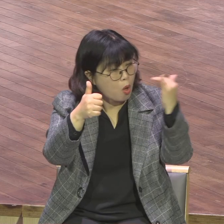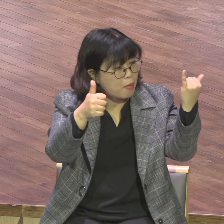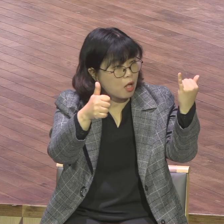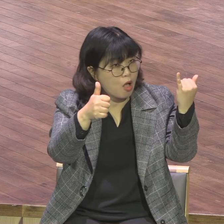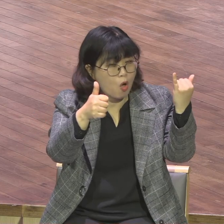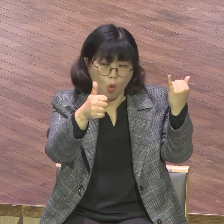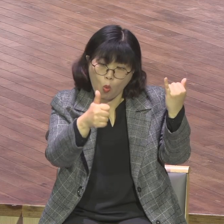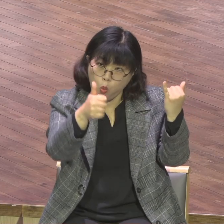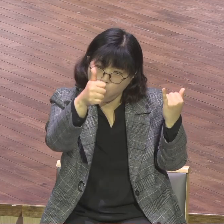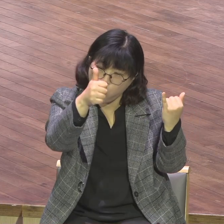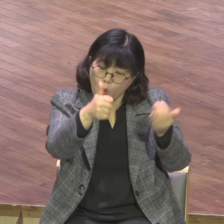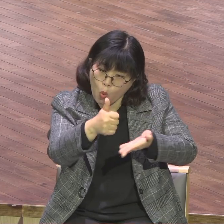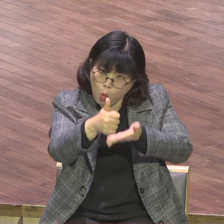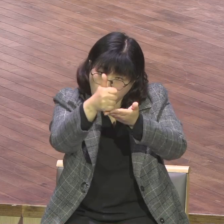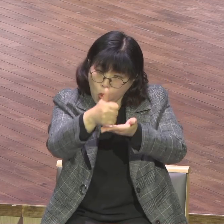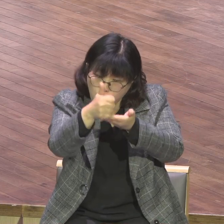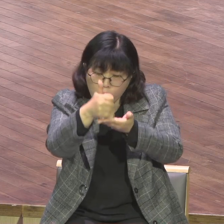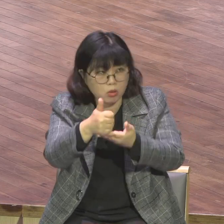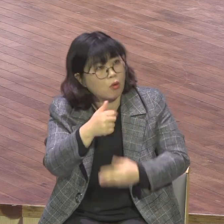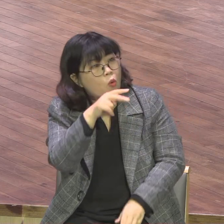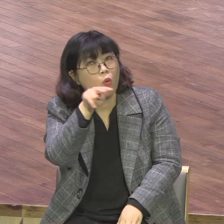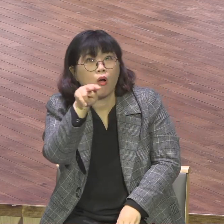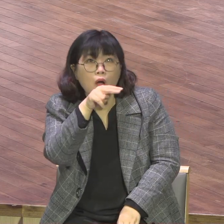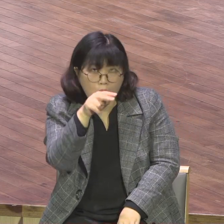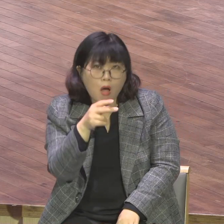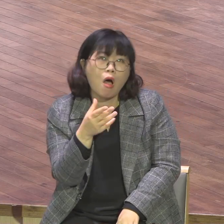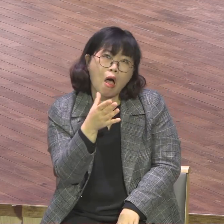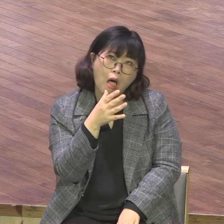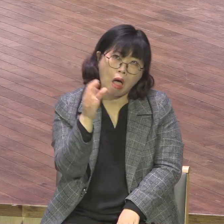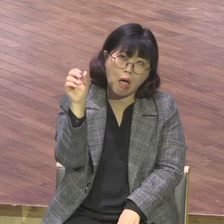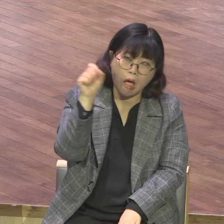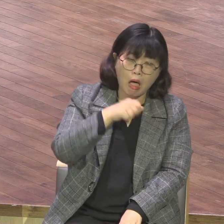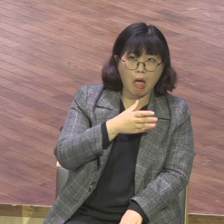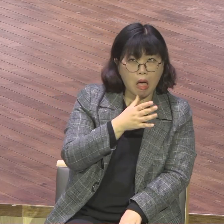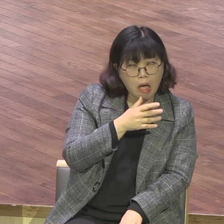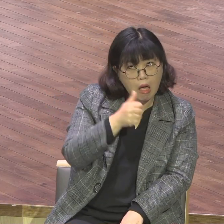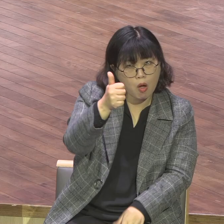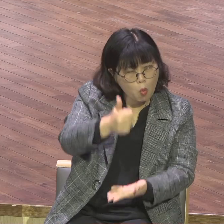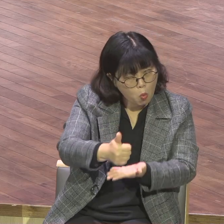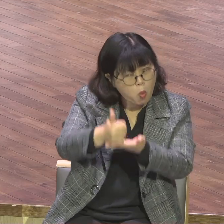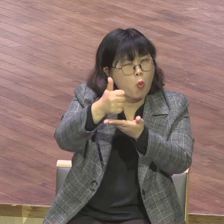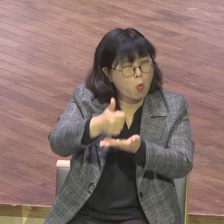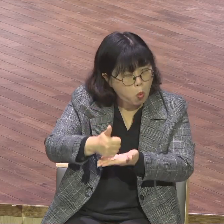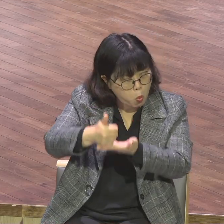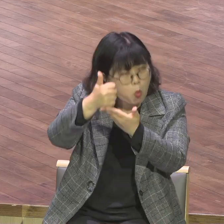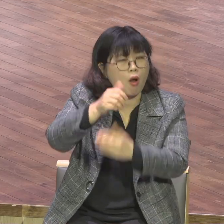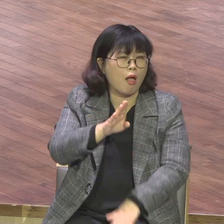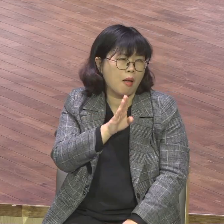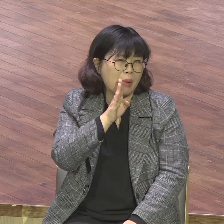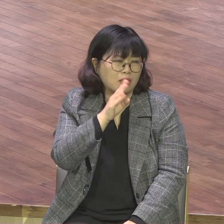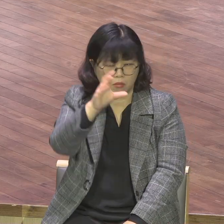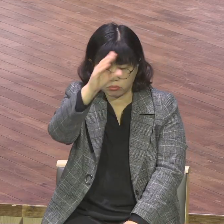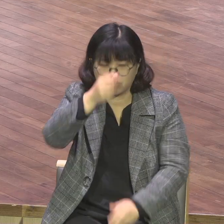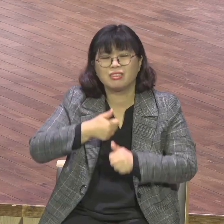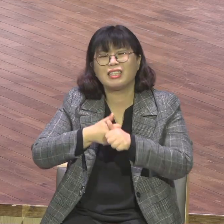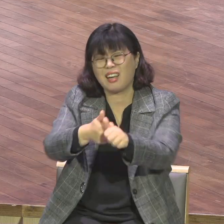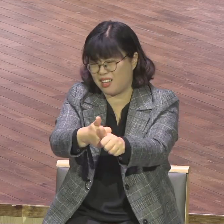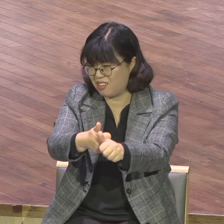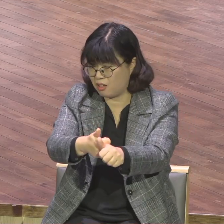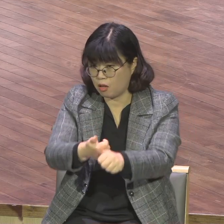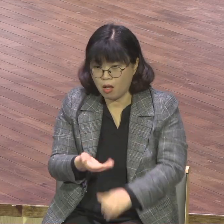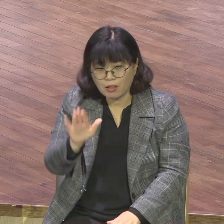이래 돼야지. 여자들이 보통 어리석은 여자들 보면 집편 다 만들어요. 집편을 남편이 미워가지고 아내도 팀싸움을